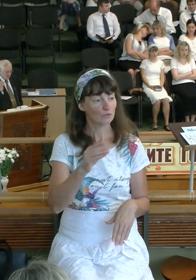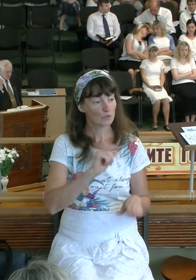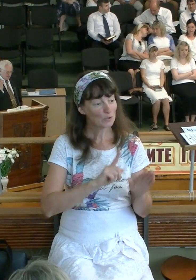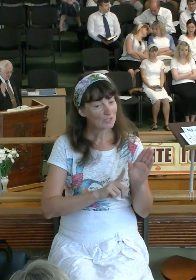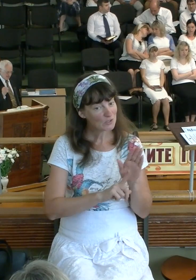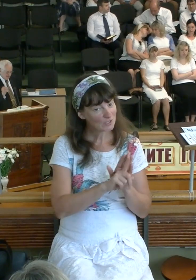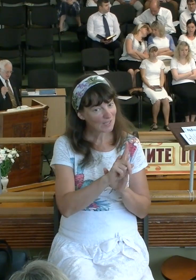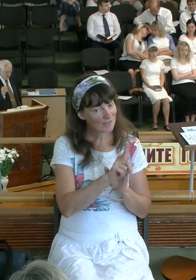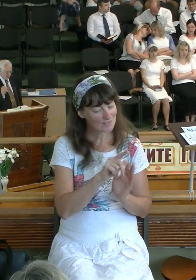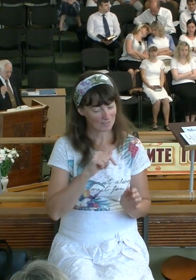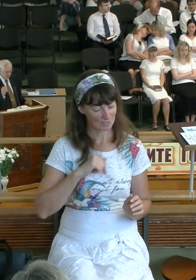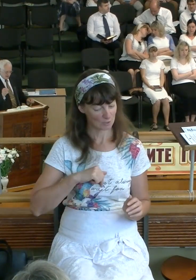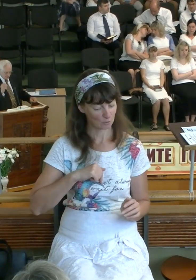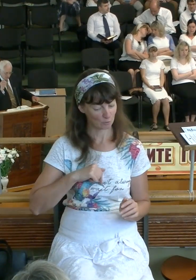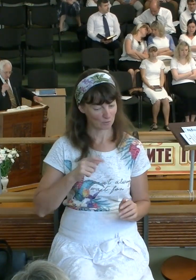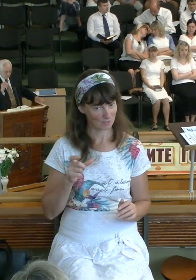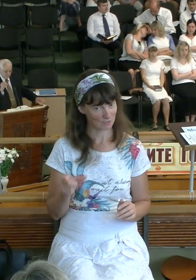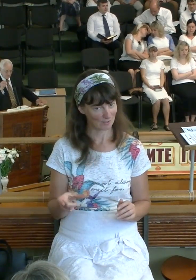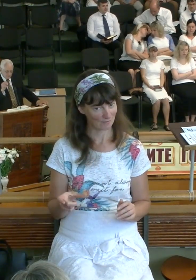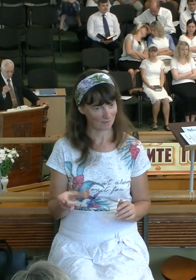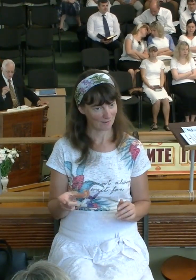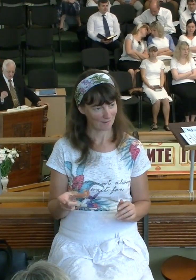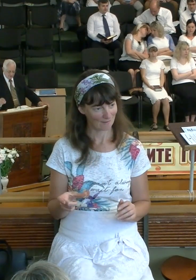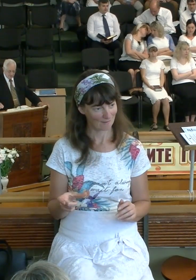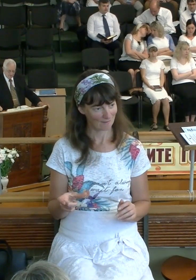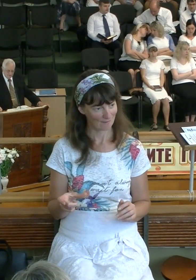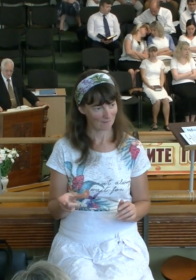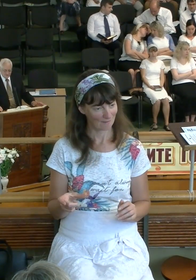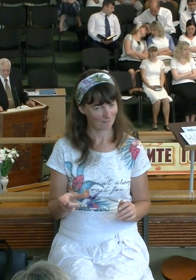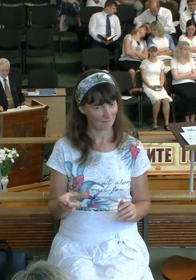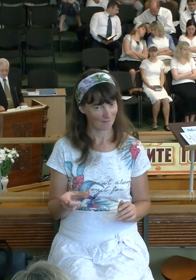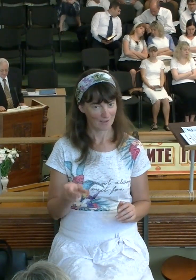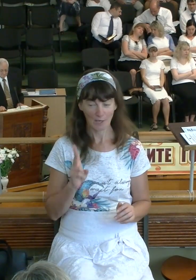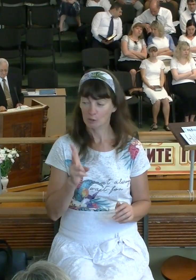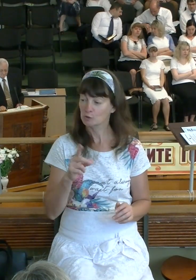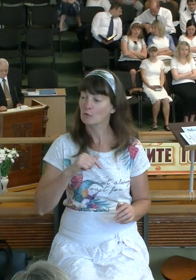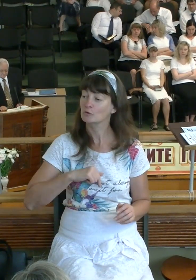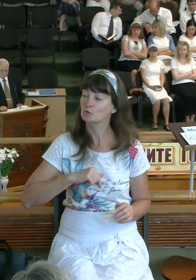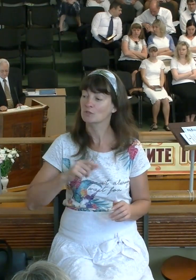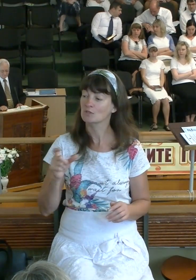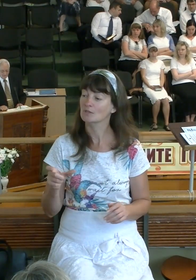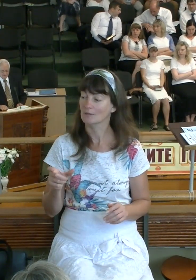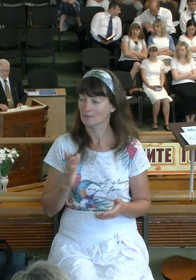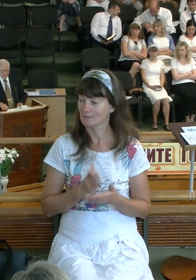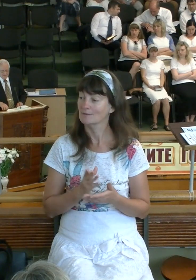духа человека. Кто в духе человека?